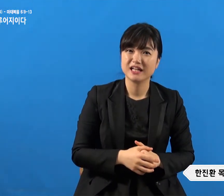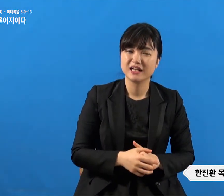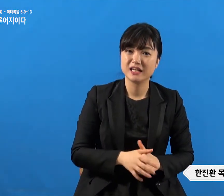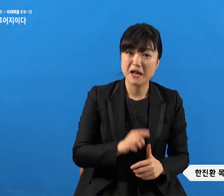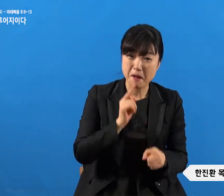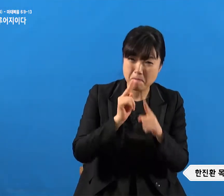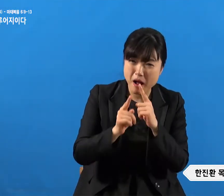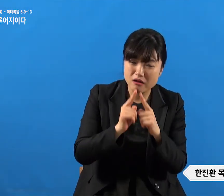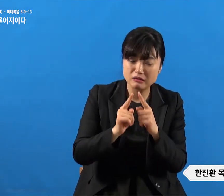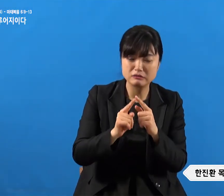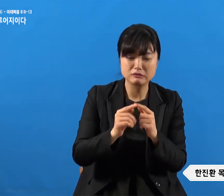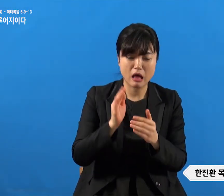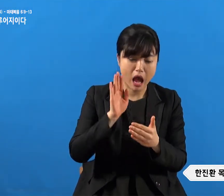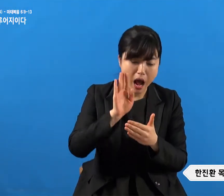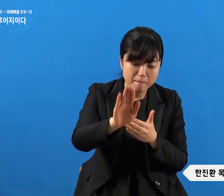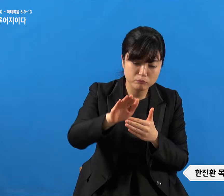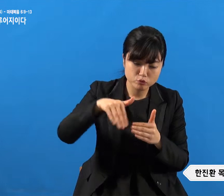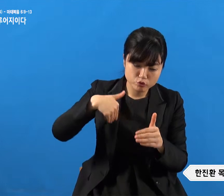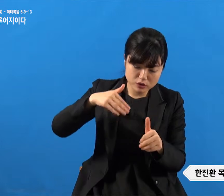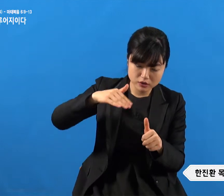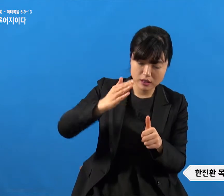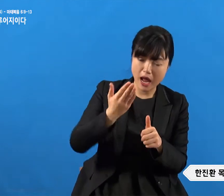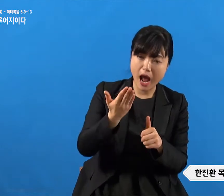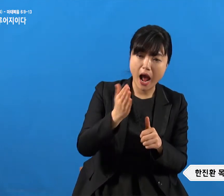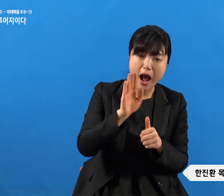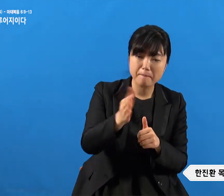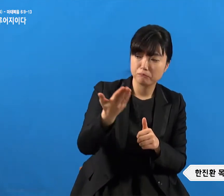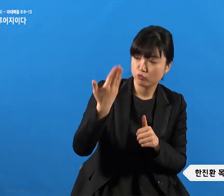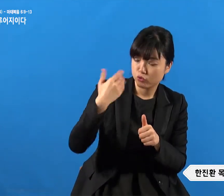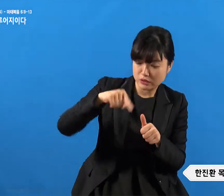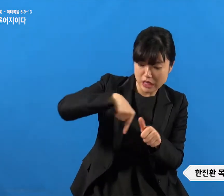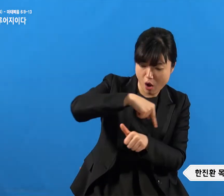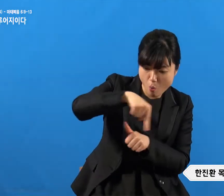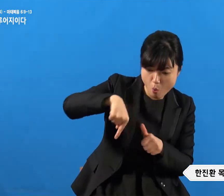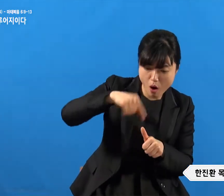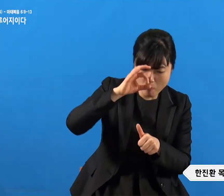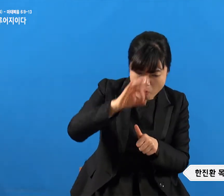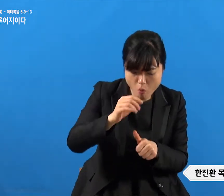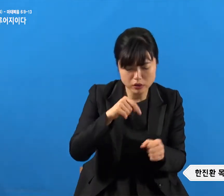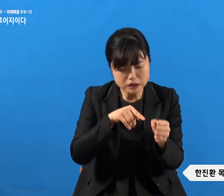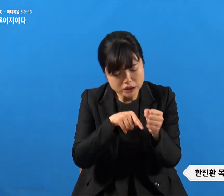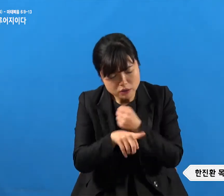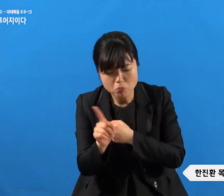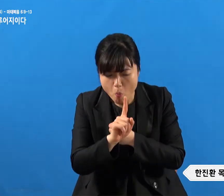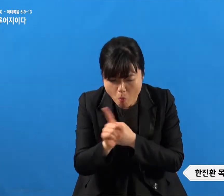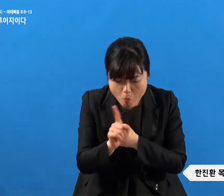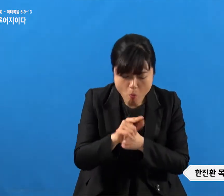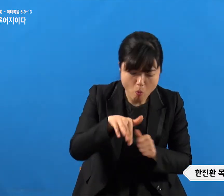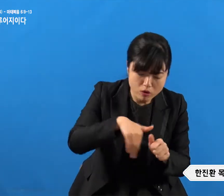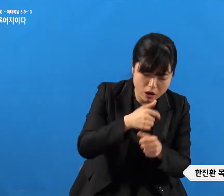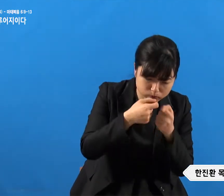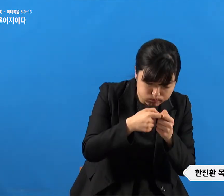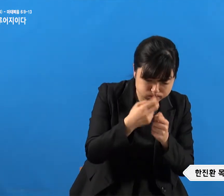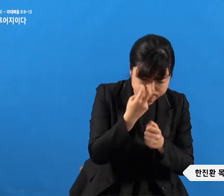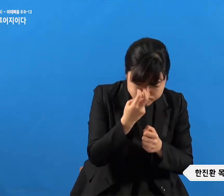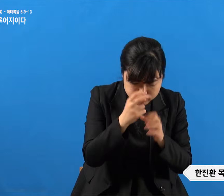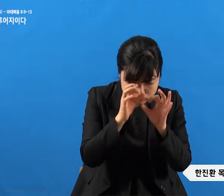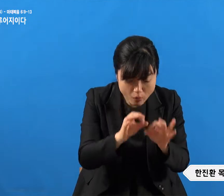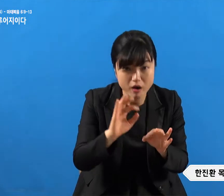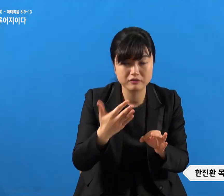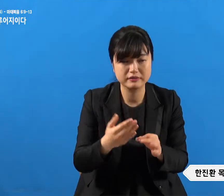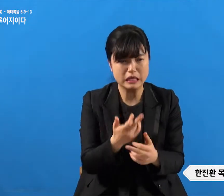그 말씀의 앞뒤, 문맥 그런 거 살펴보지도 않고 진정한 뜻이 무엇인지 그런 것을 살펴보지도